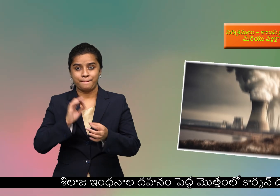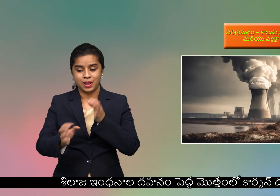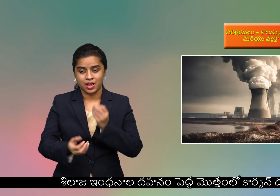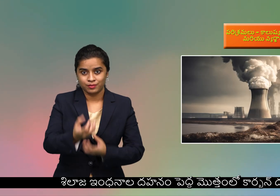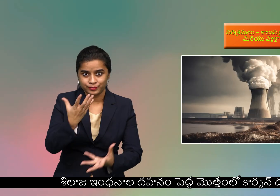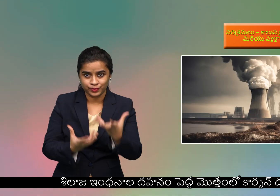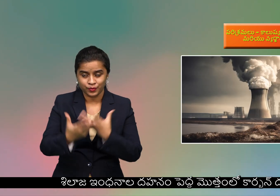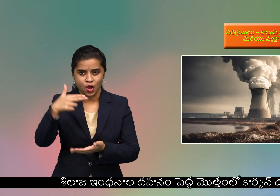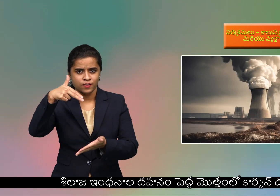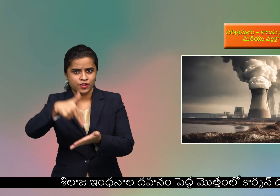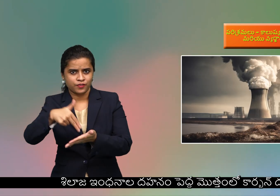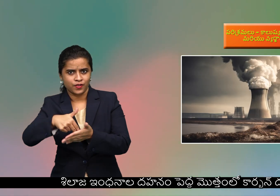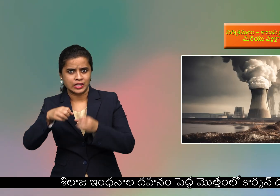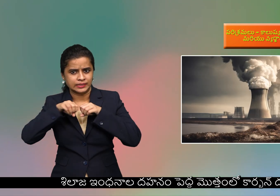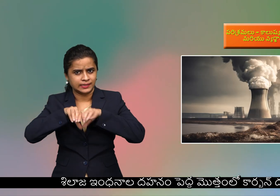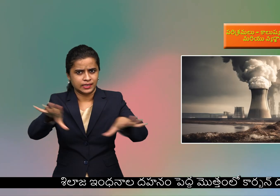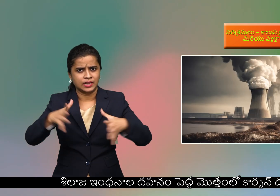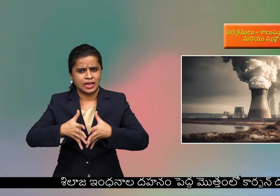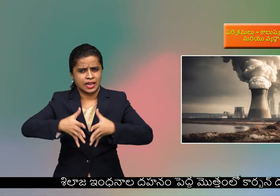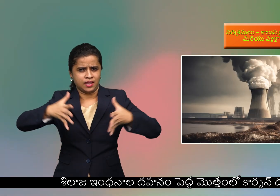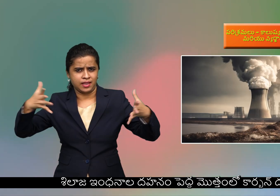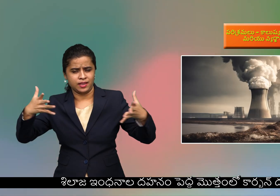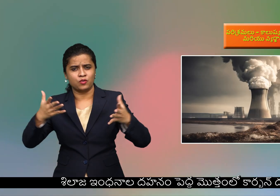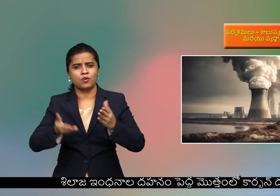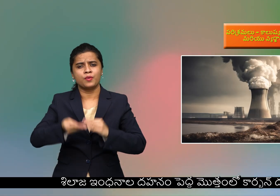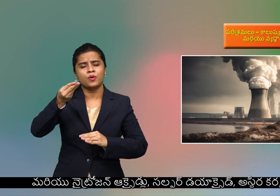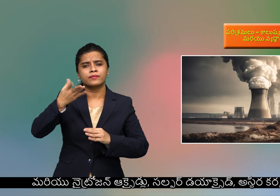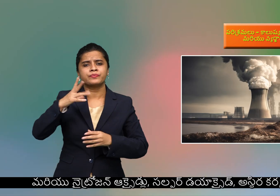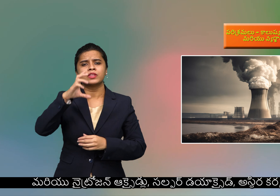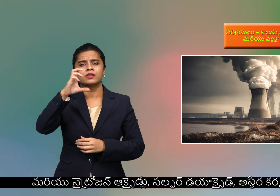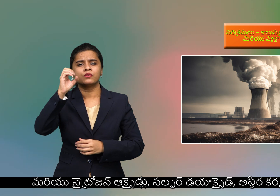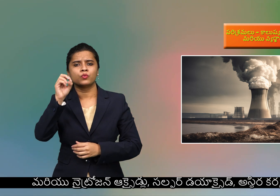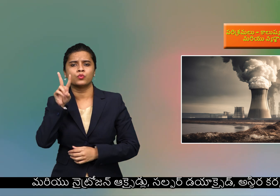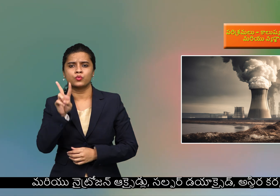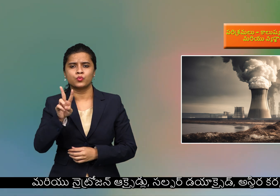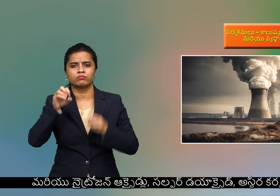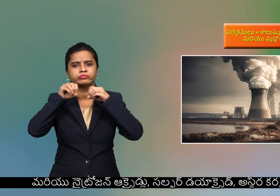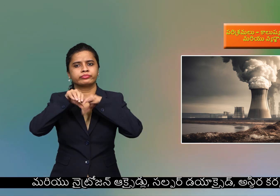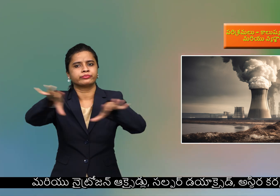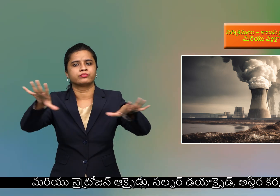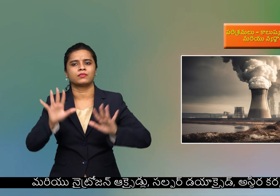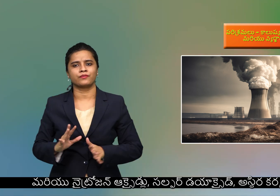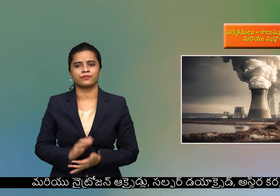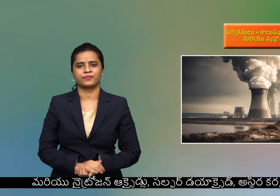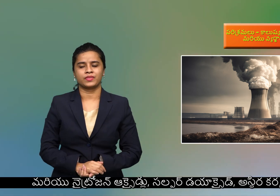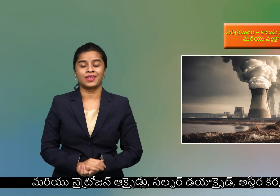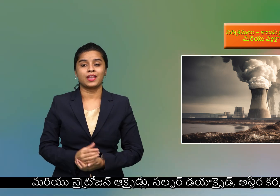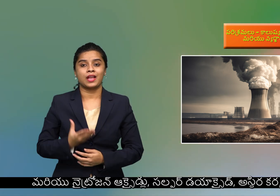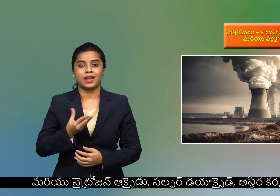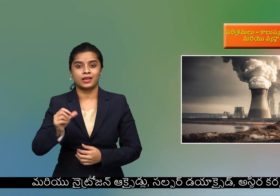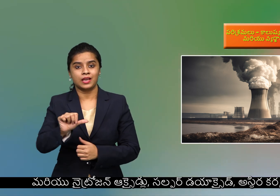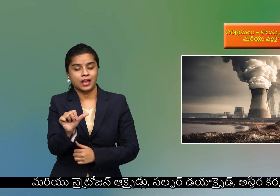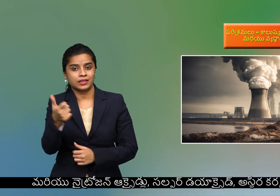శిలాజ ఇంధనాల దహనం పెద్ద మొత్తంలో కార్బన్ డయాక్సైడ్ మరియు నైట్రోజన్ ఆక్సైడ్లు, సల్ఫర్